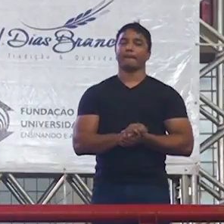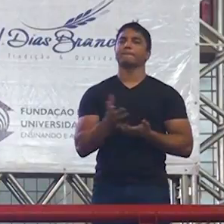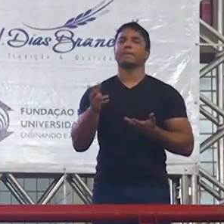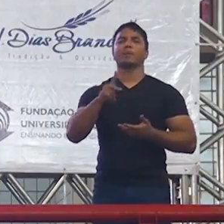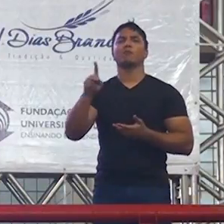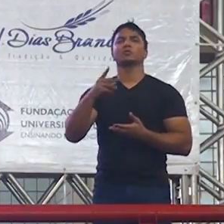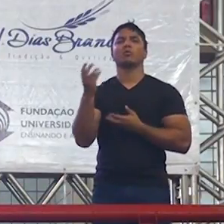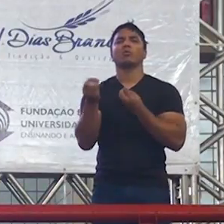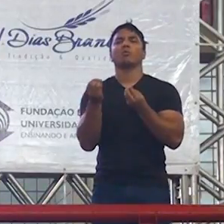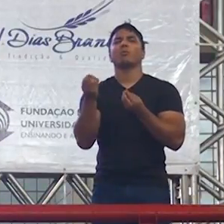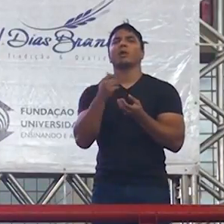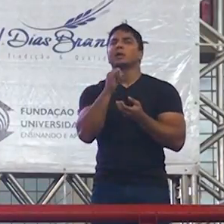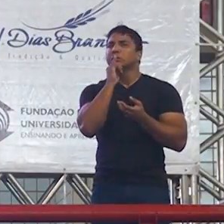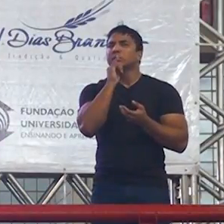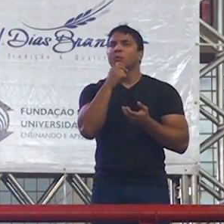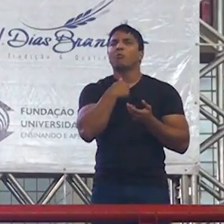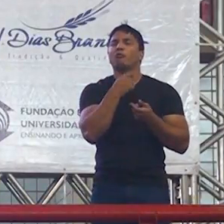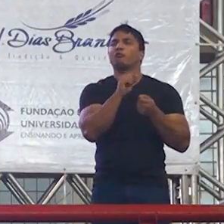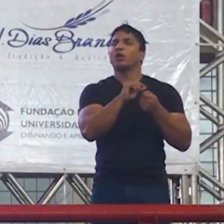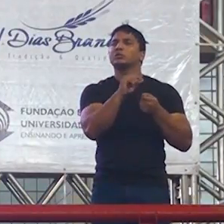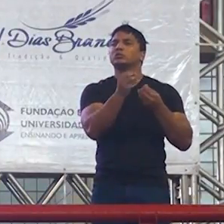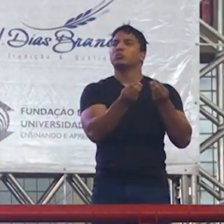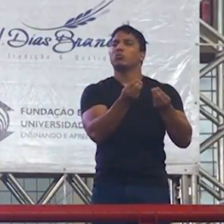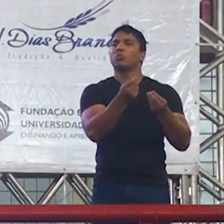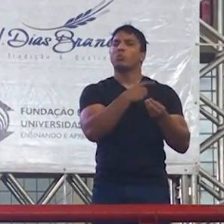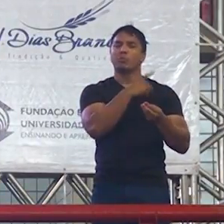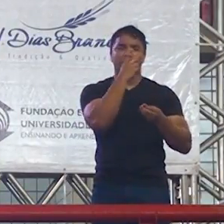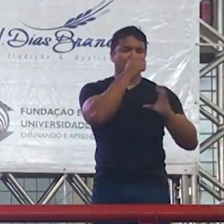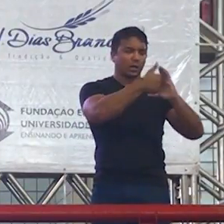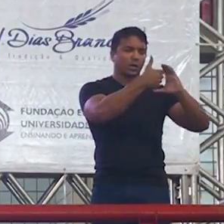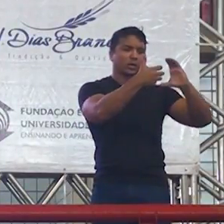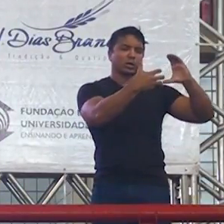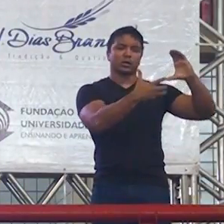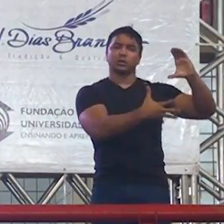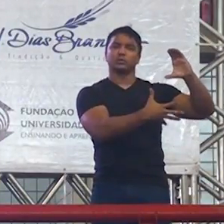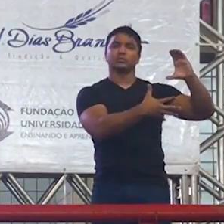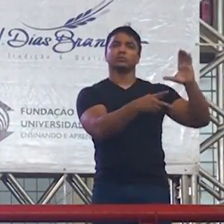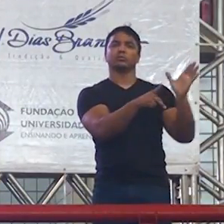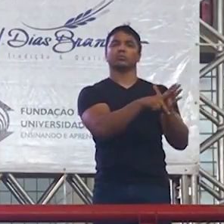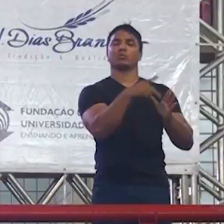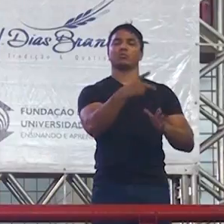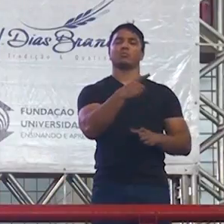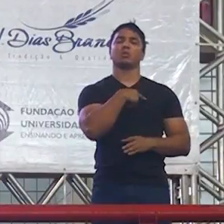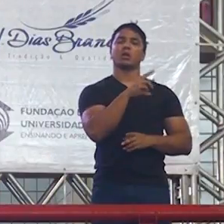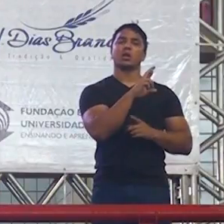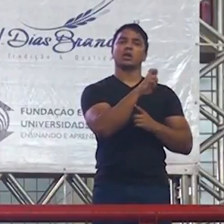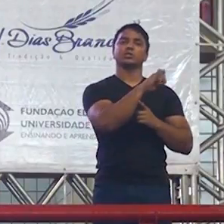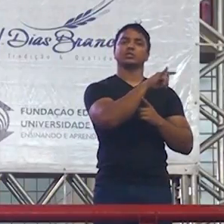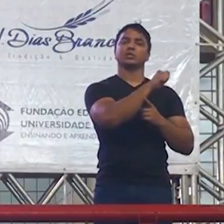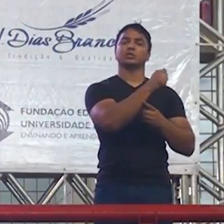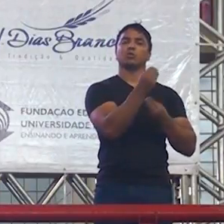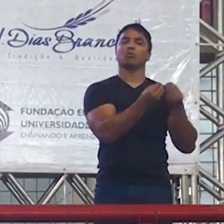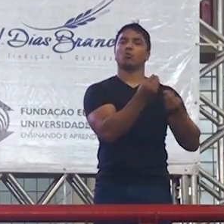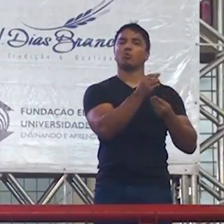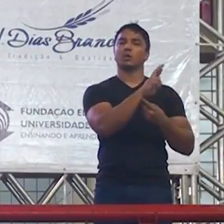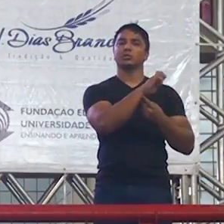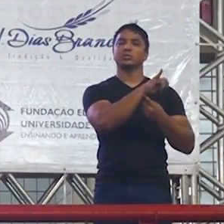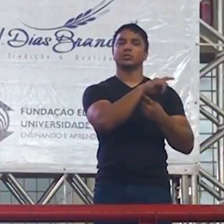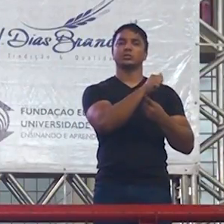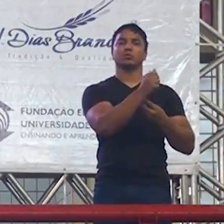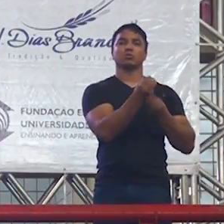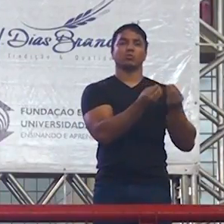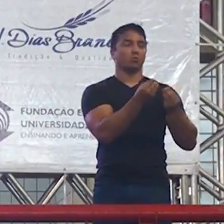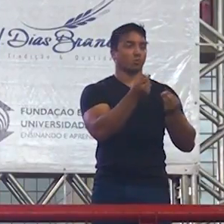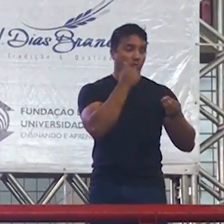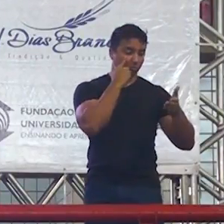Professor, e como é que eu faço a característica dessa resistência? Então vamos lá.